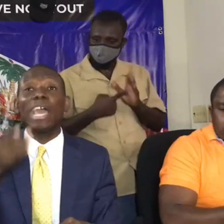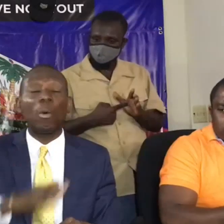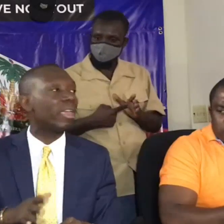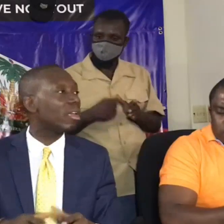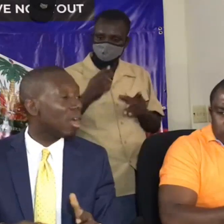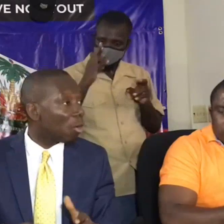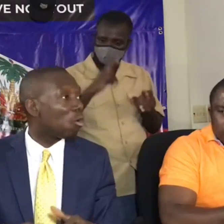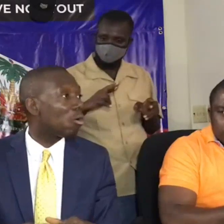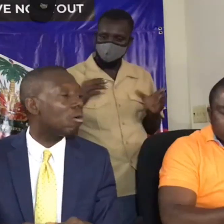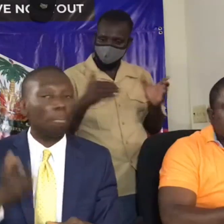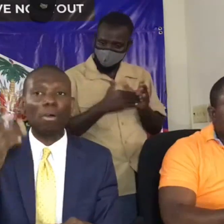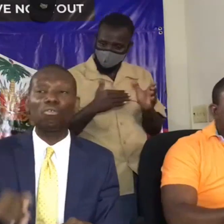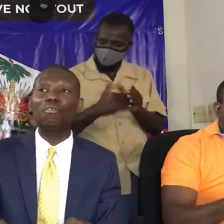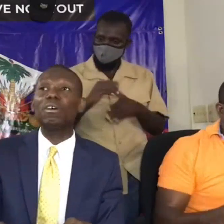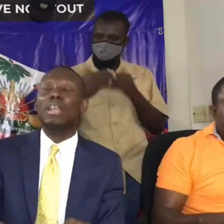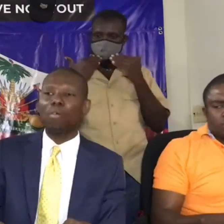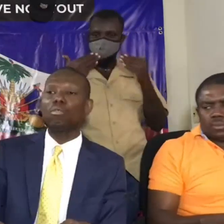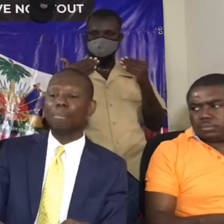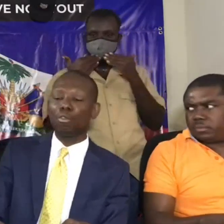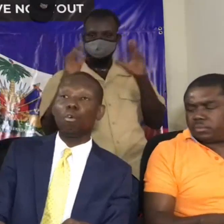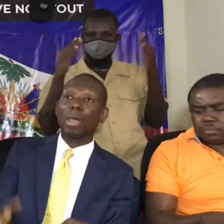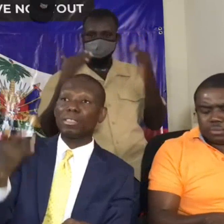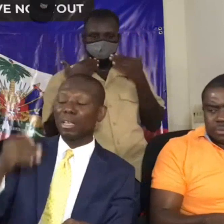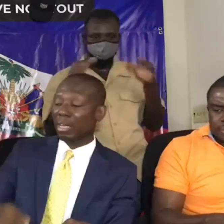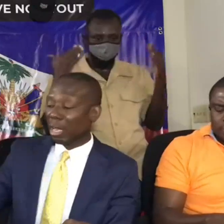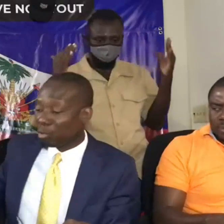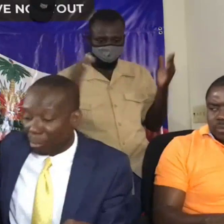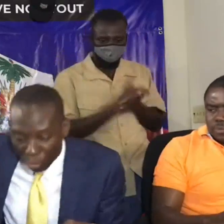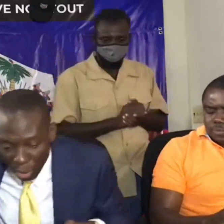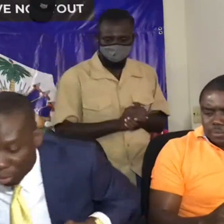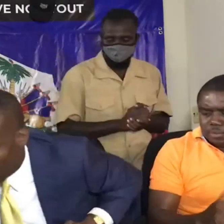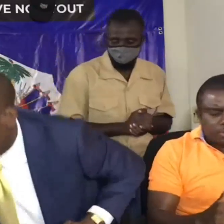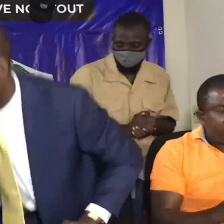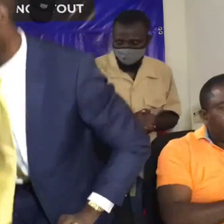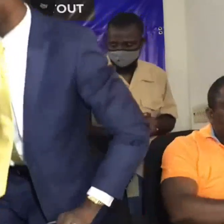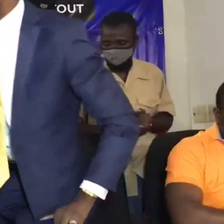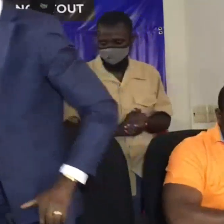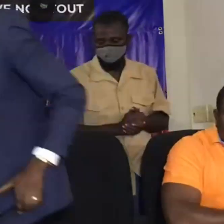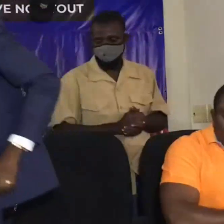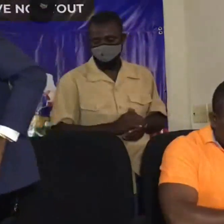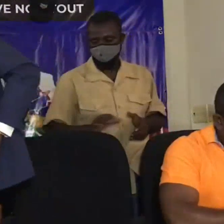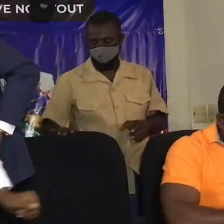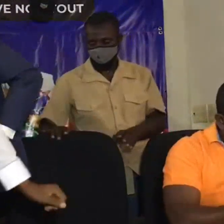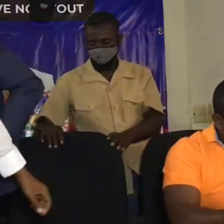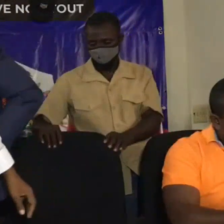pour nous réouer encore par devant la cour d'appel de Port-au-Prince dans le cadre de ces prisonniers politiques.